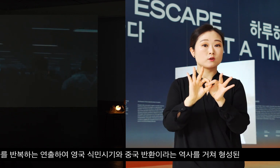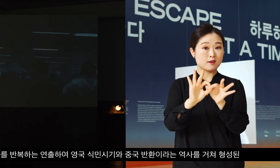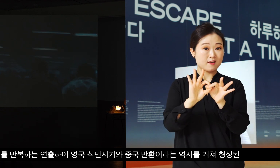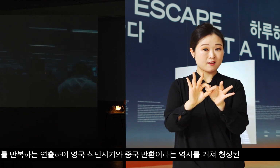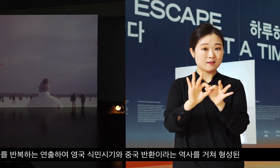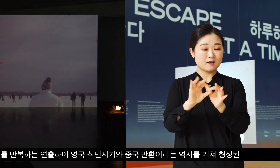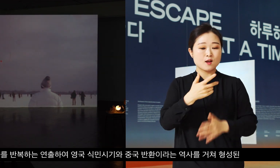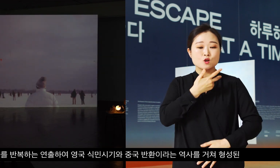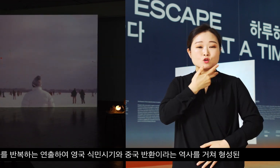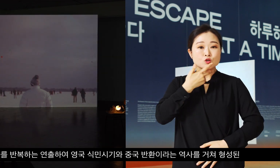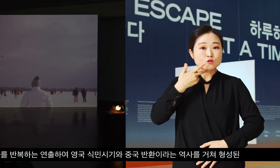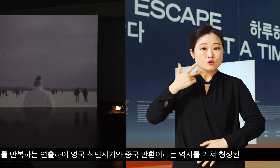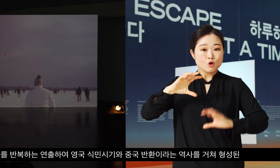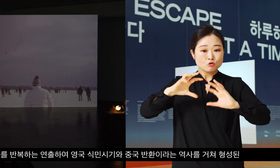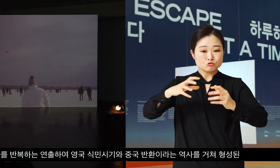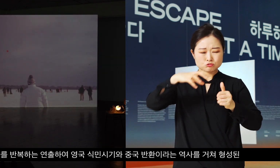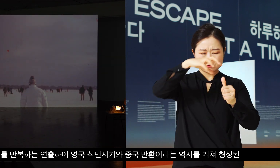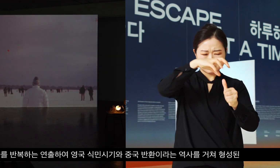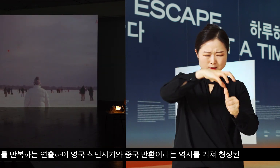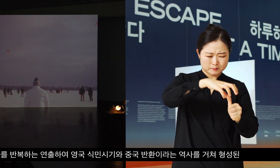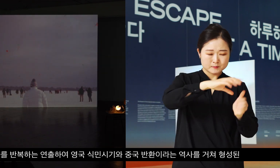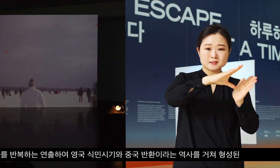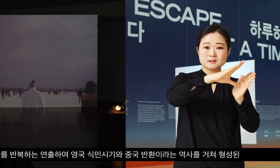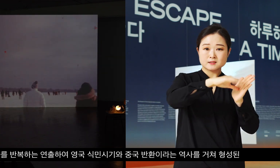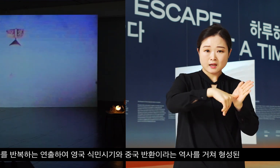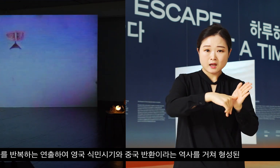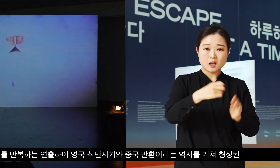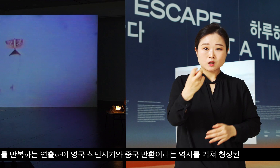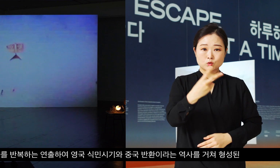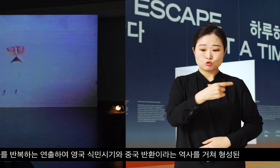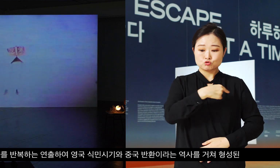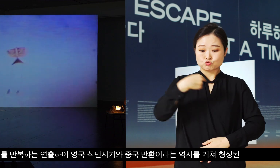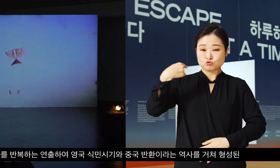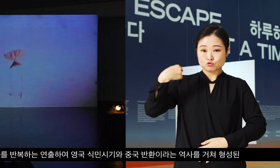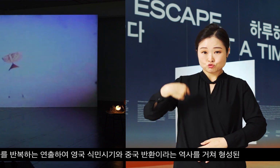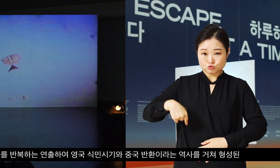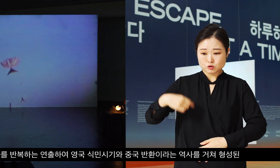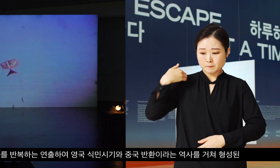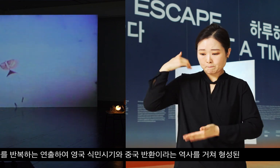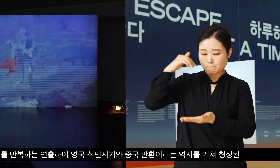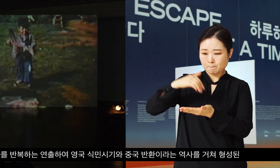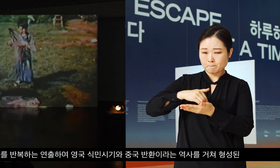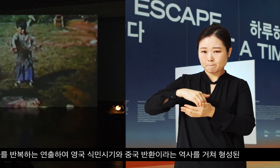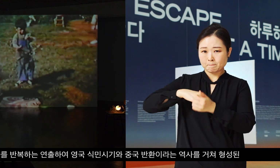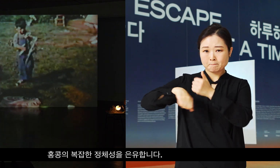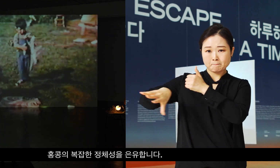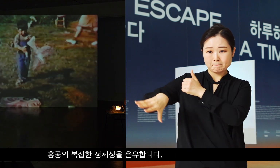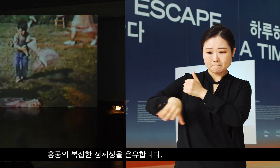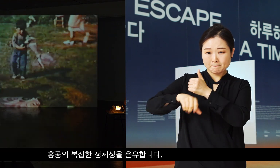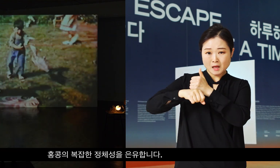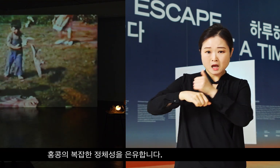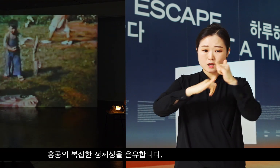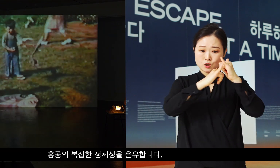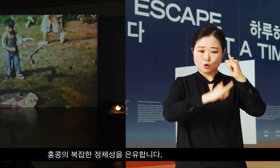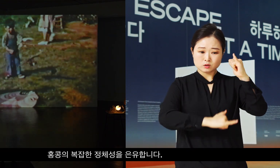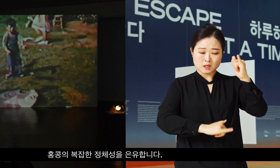영국 식민 시기와 중국 반환이라는 역사를 거쳐 형성된 홍콩의 복잡한